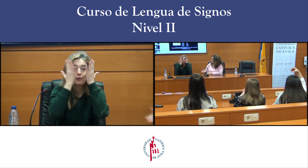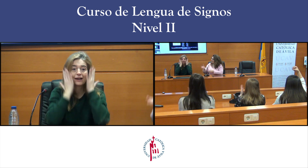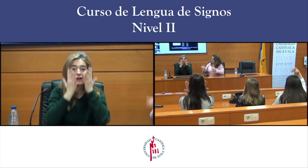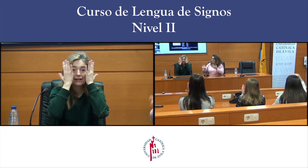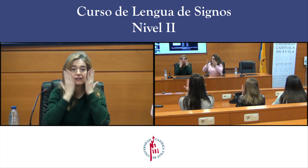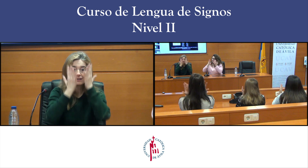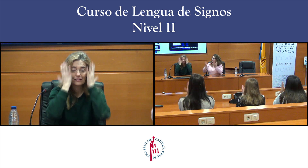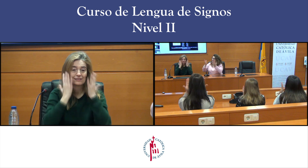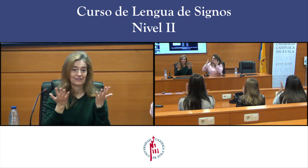lavar